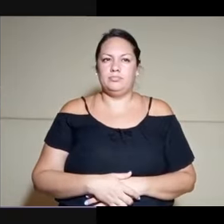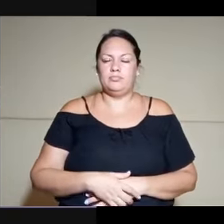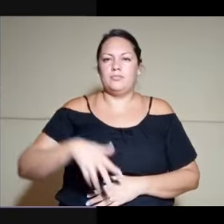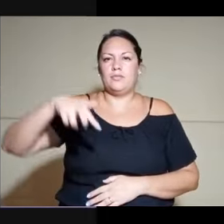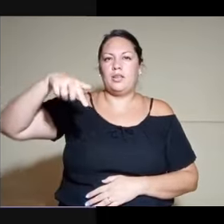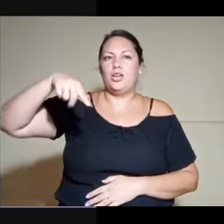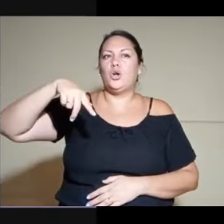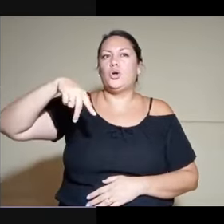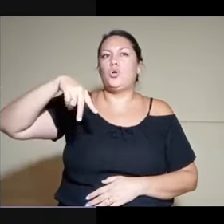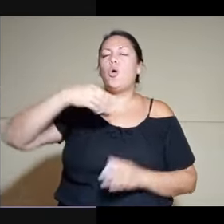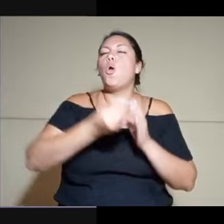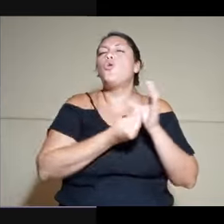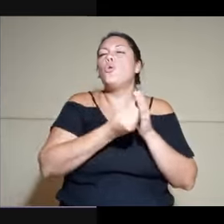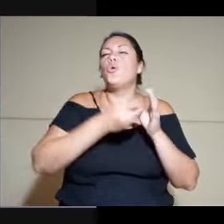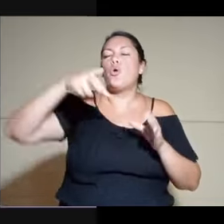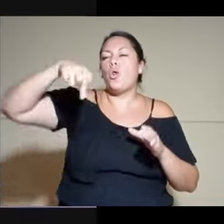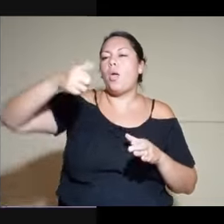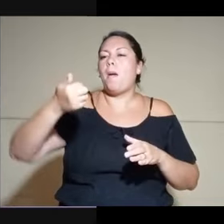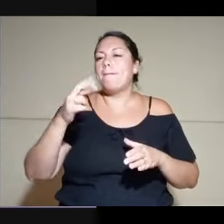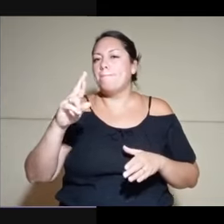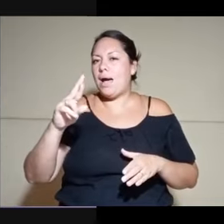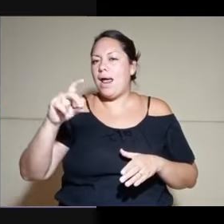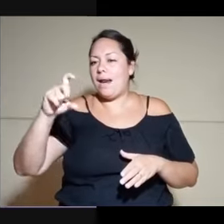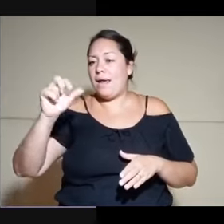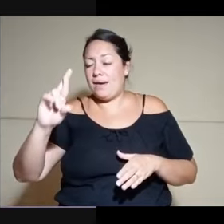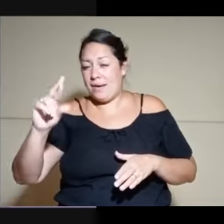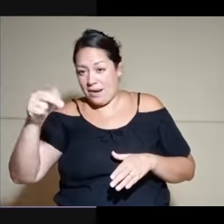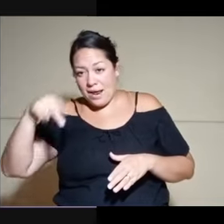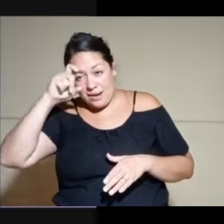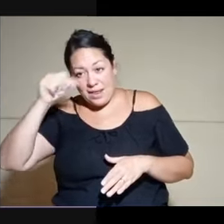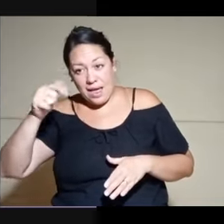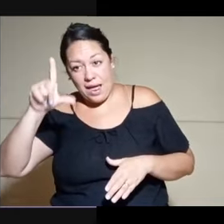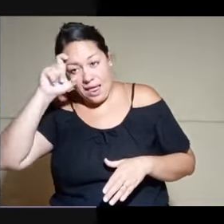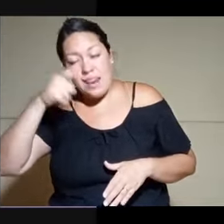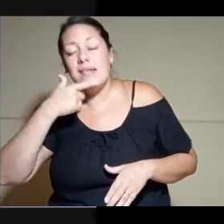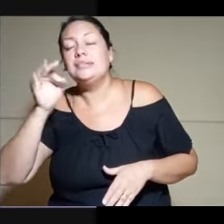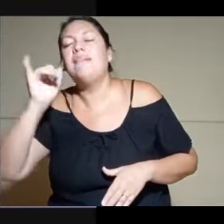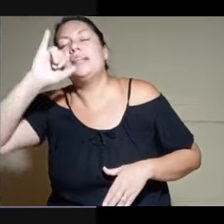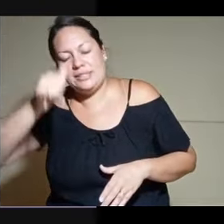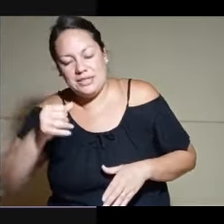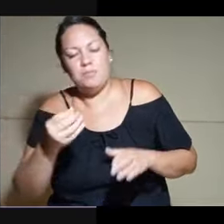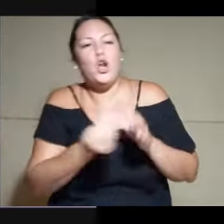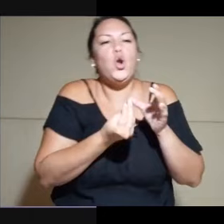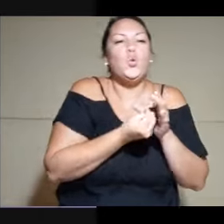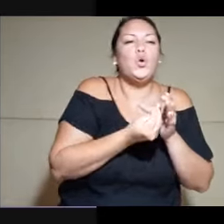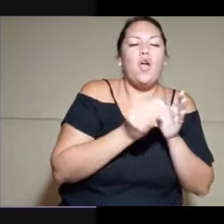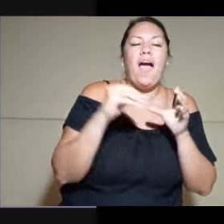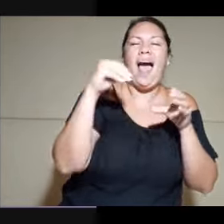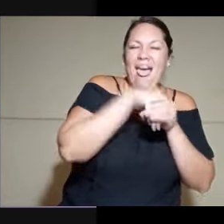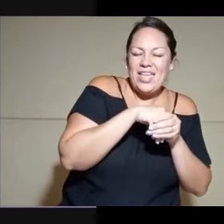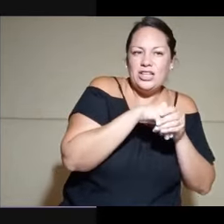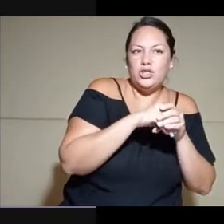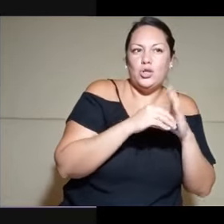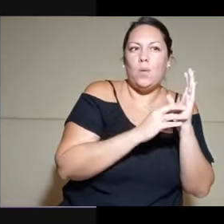No, los núcleos, los nombres de los pares craneales, decís vos, los núcleos de pares craneales. No,